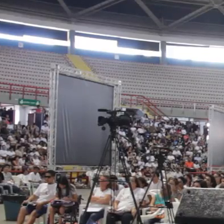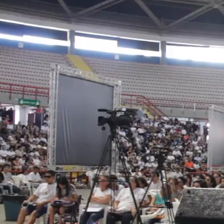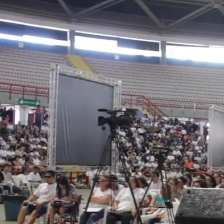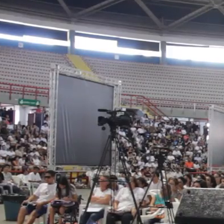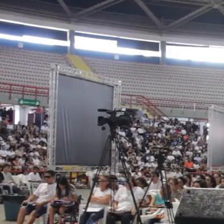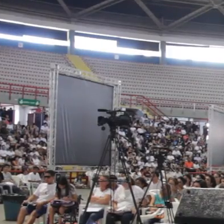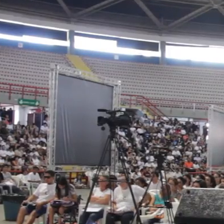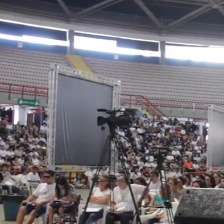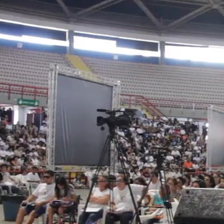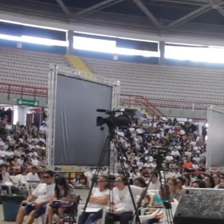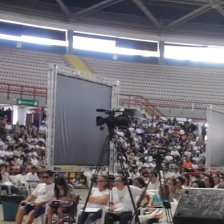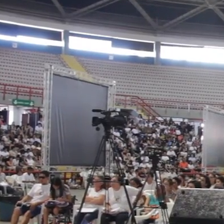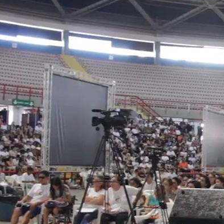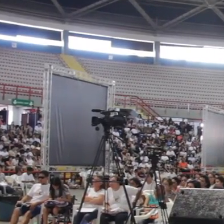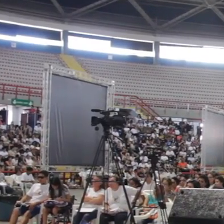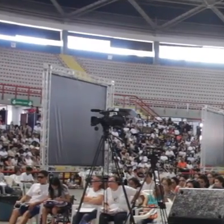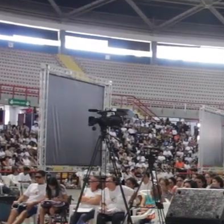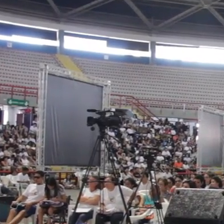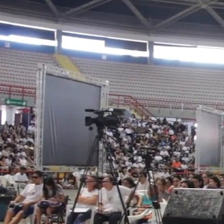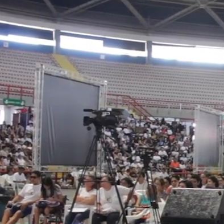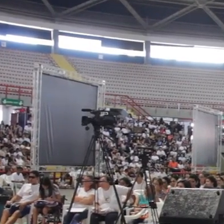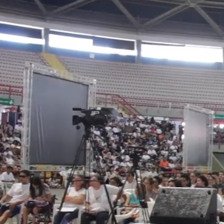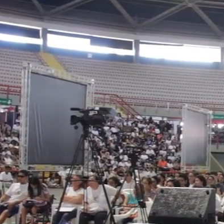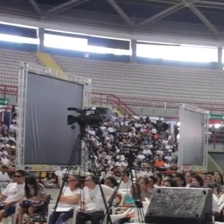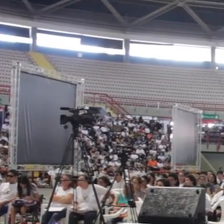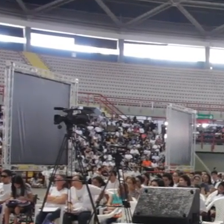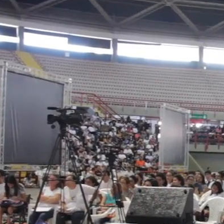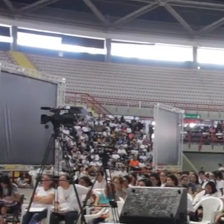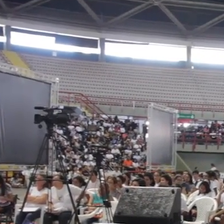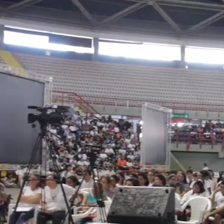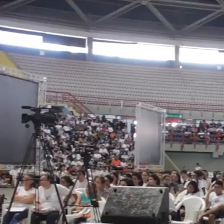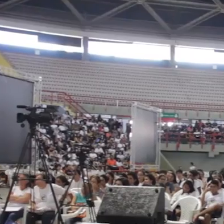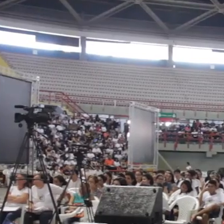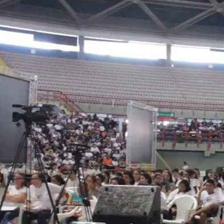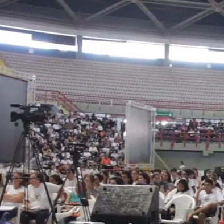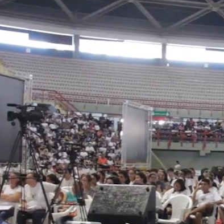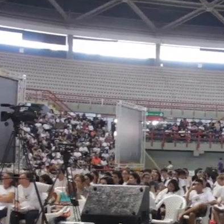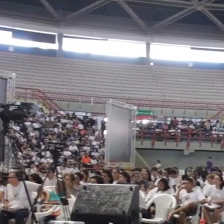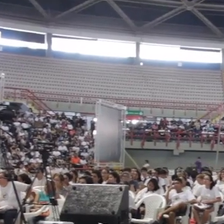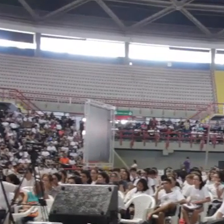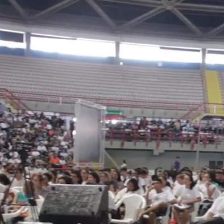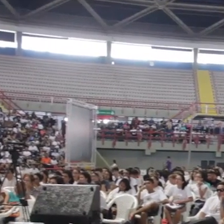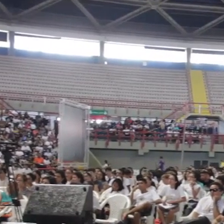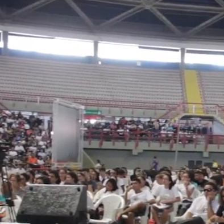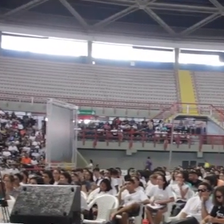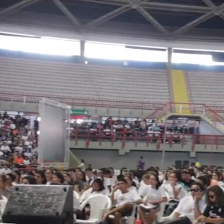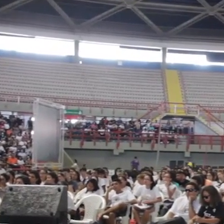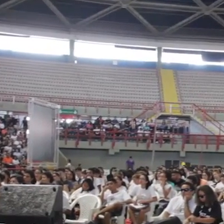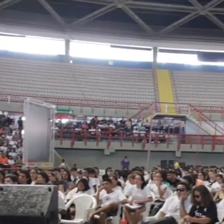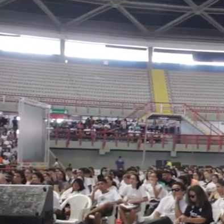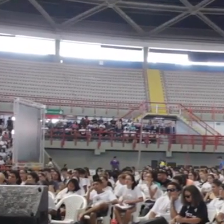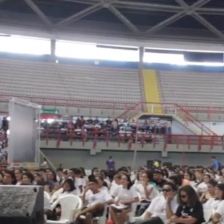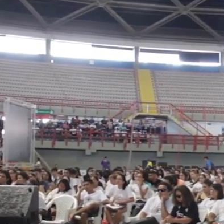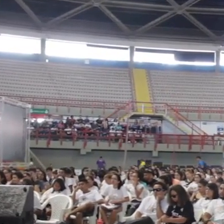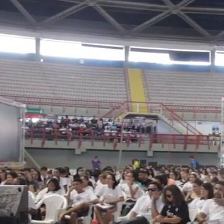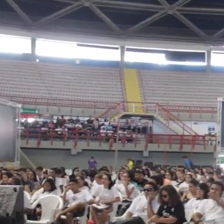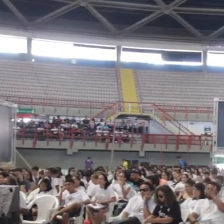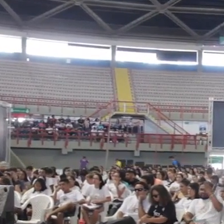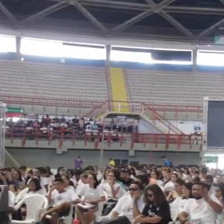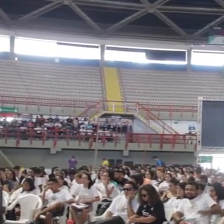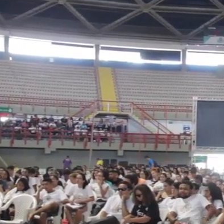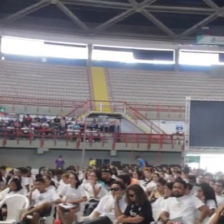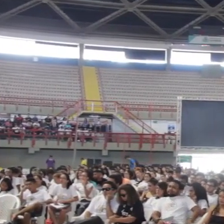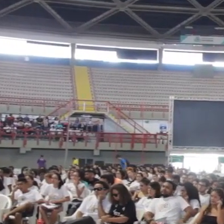Queria ouvir. Cabe ao governo conscientizar a população sobre a importância de valorizar a água. Verdadeiro ou falso?